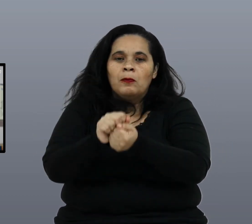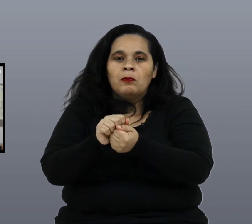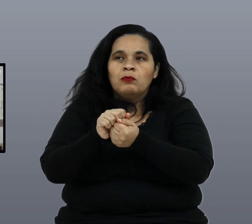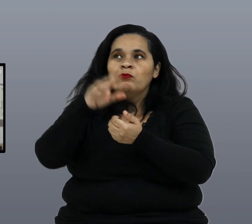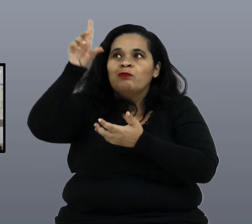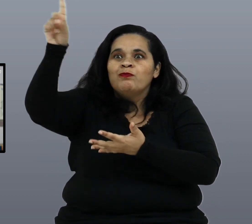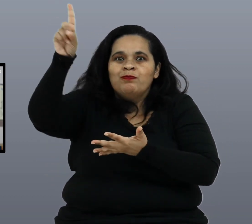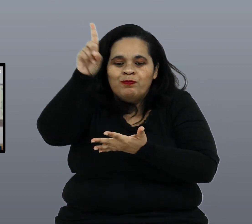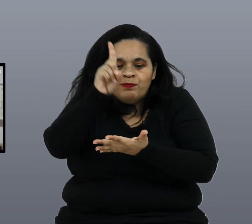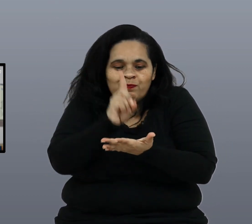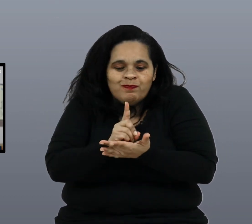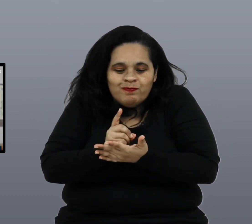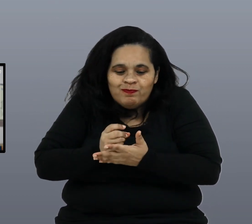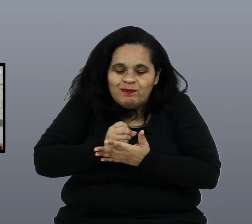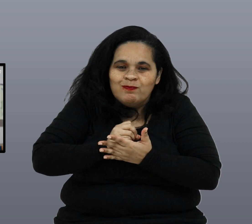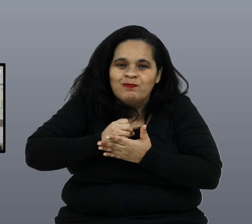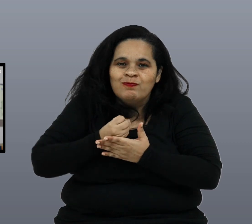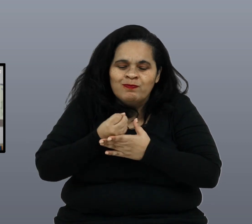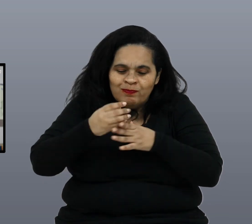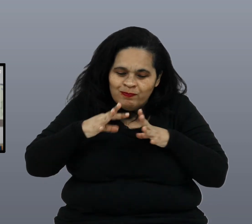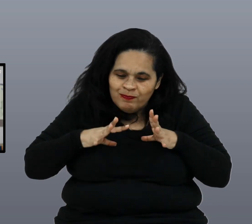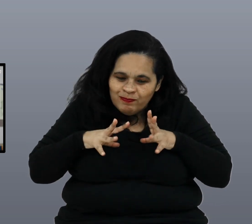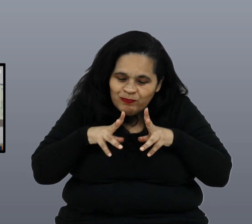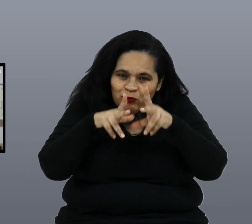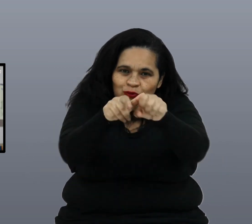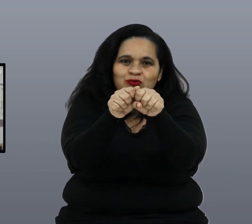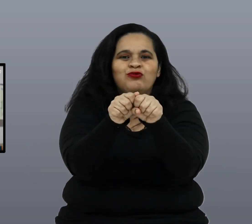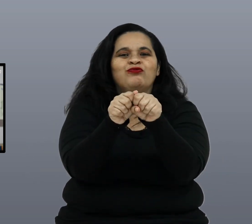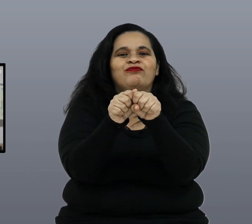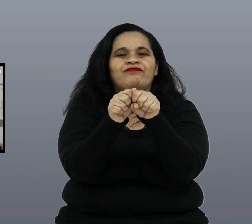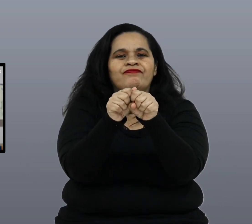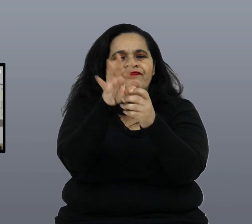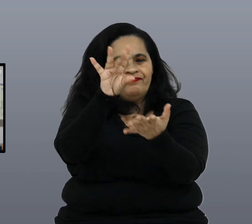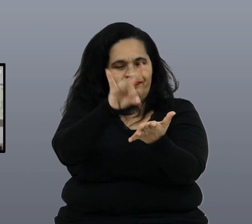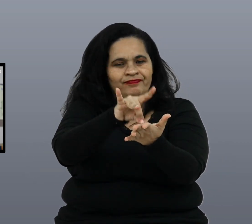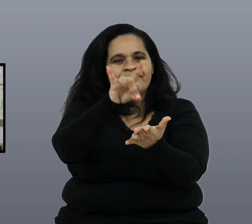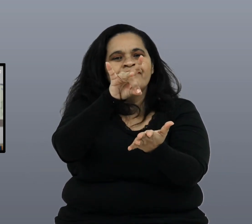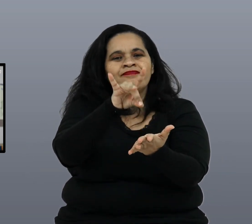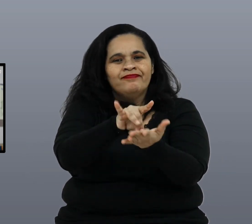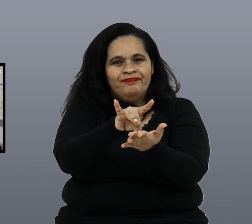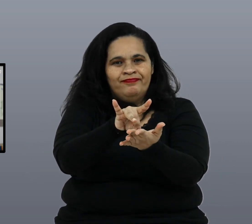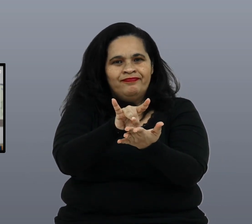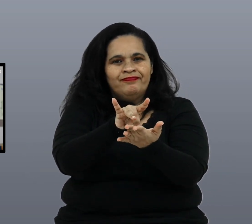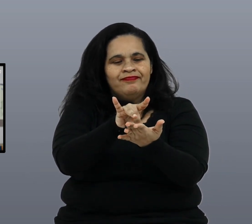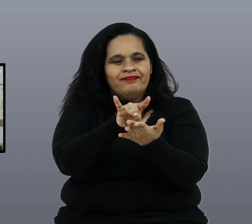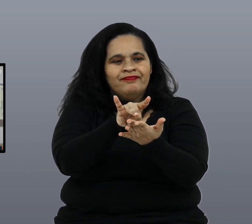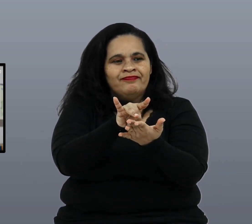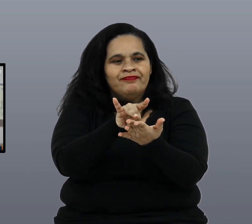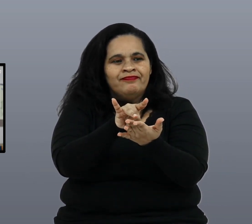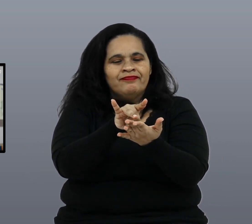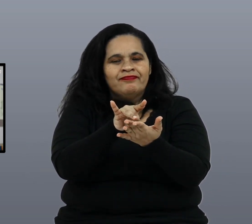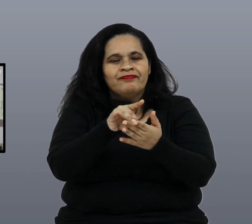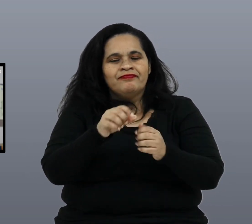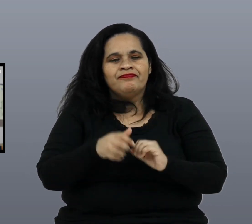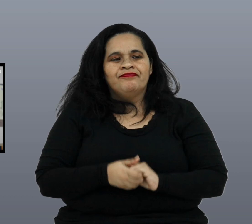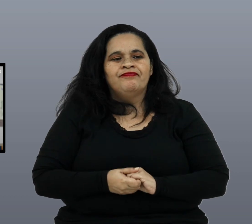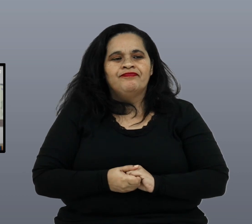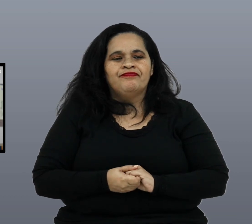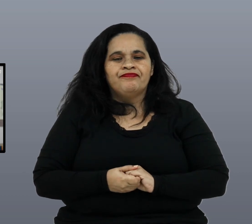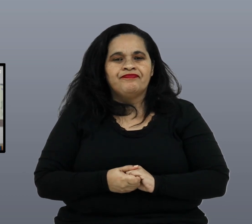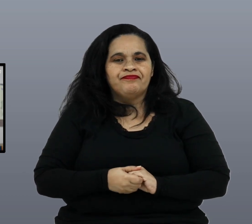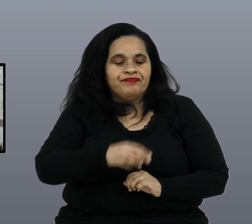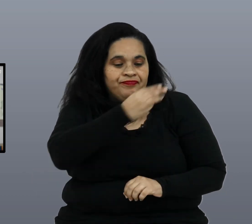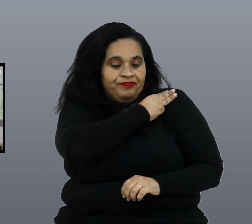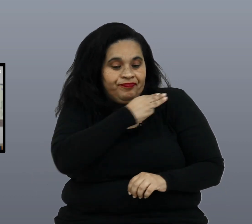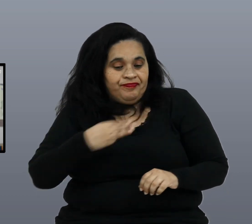quem dá o comando, né? Ele que dá o comando para que o